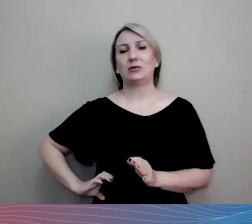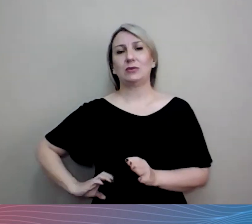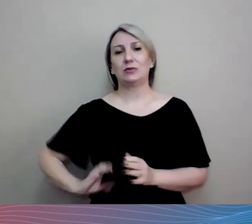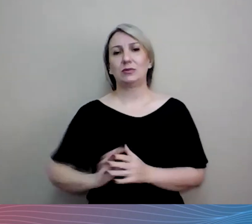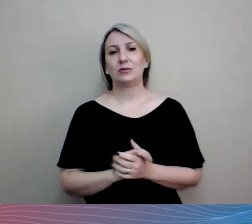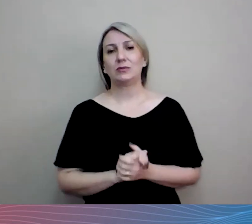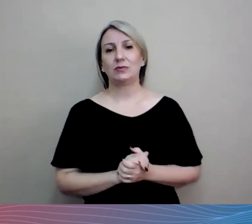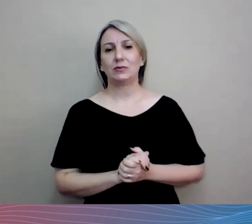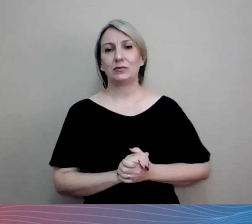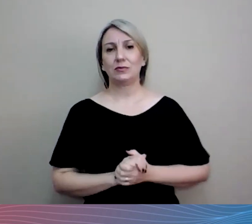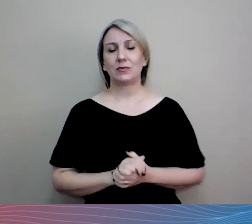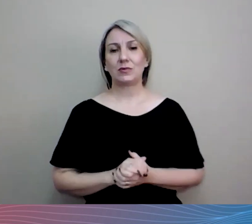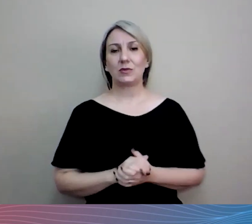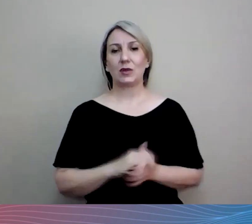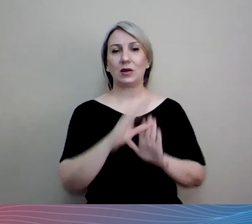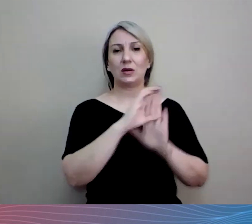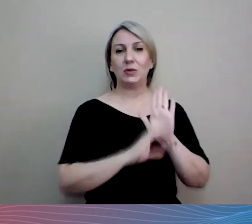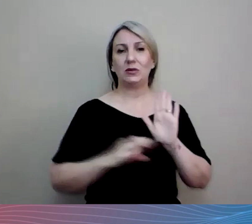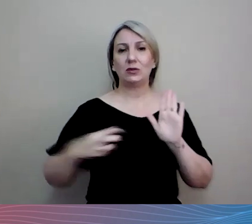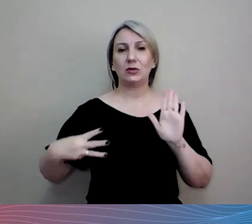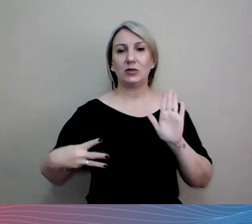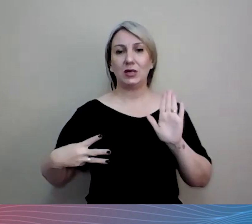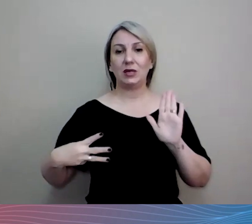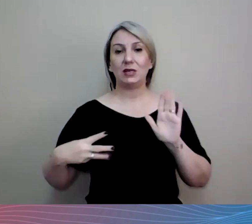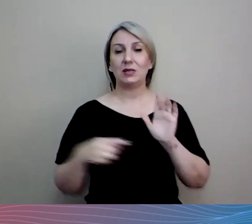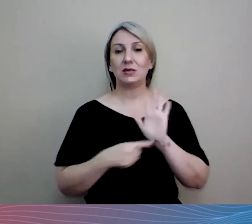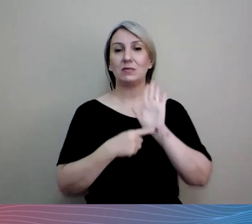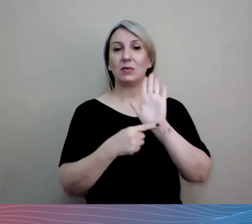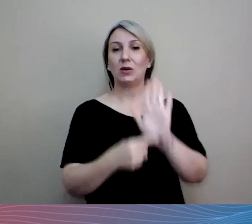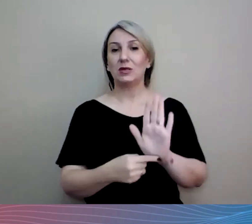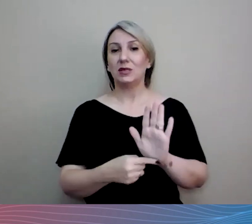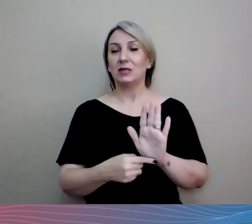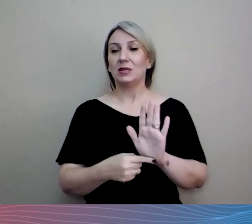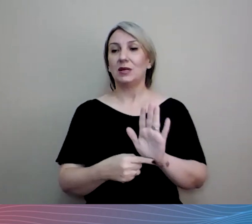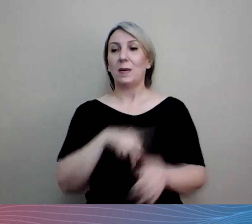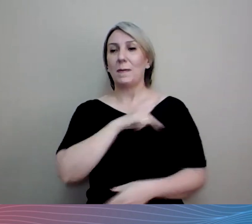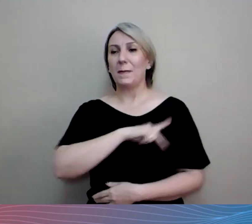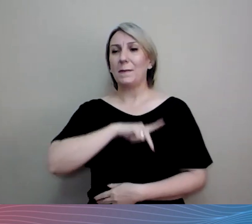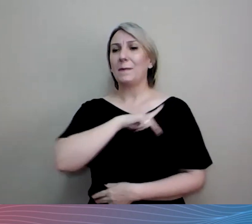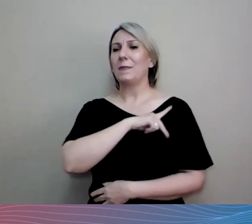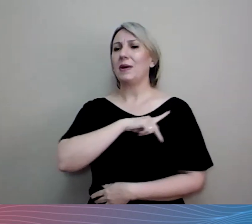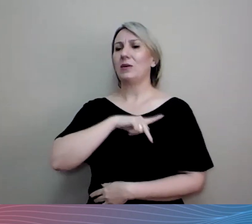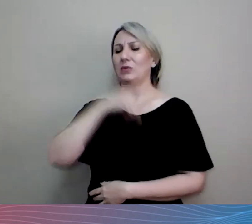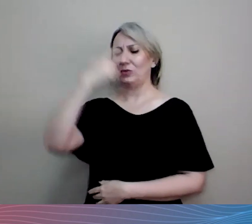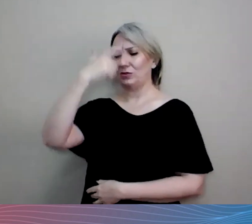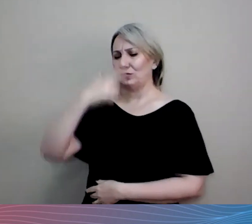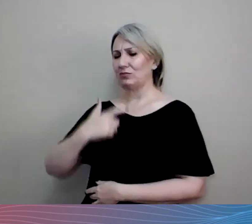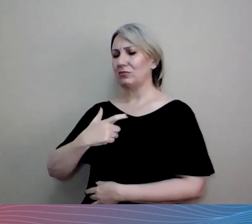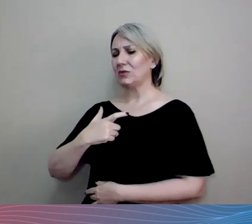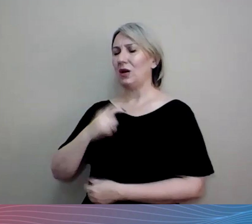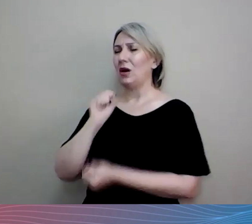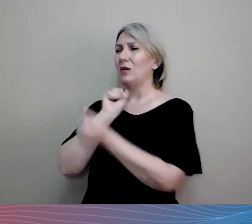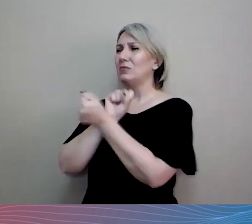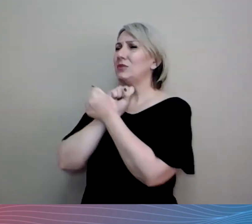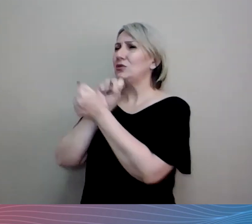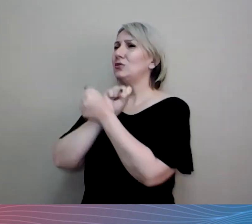né? Paulo, sou o prisioneiro de Cristo Jesus por amor de